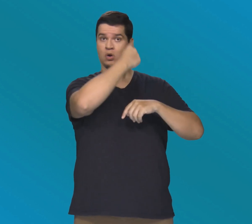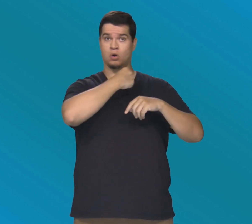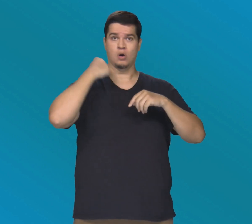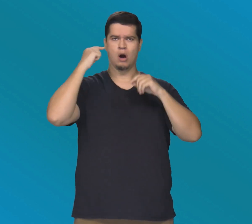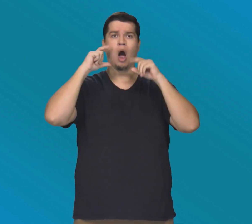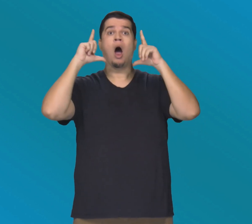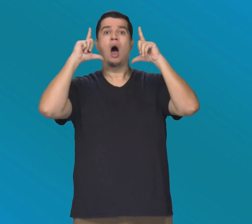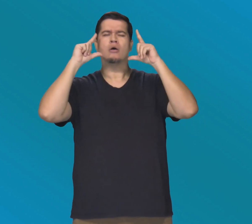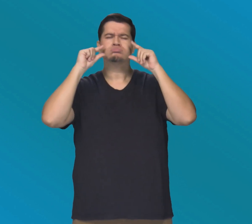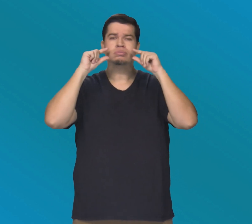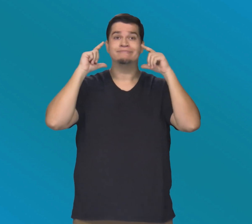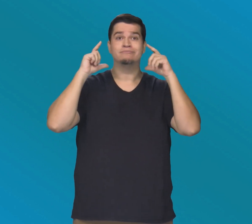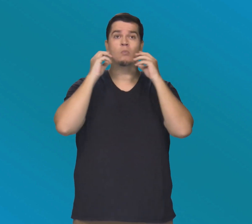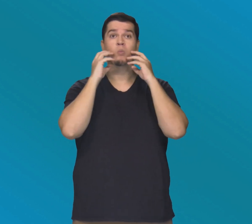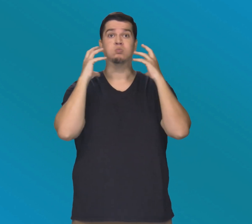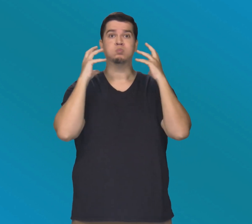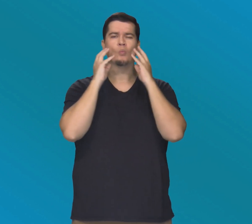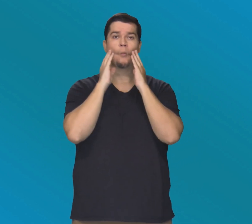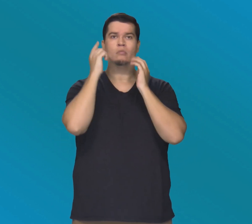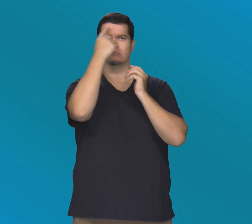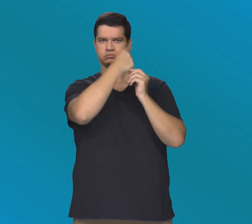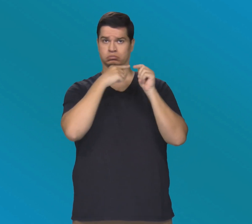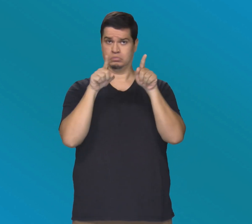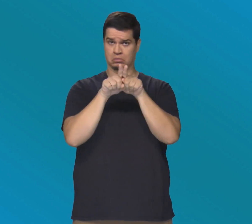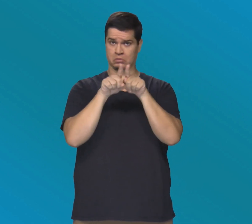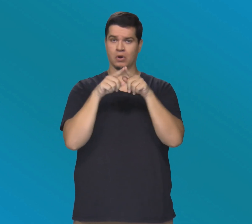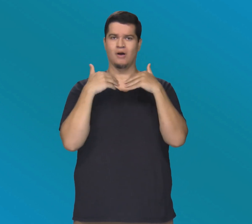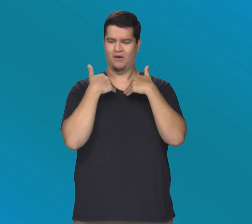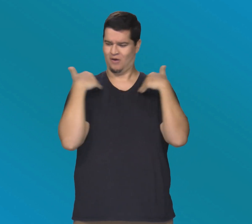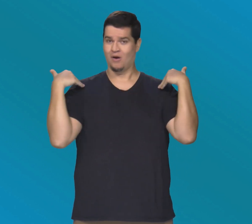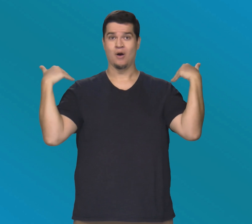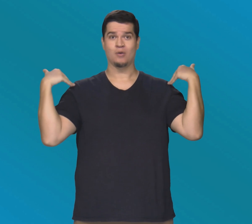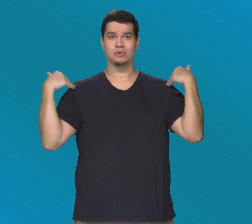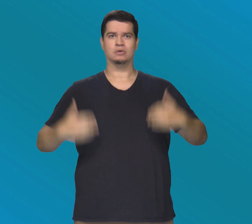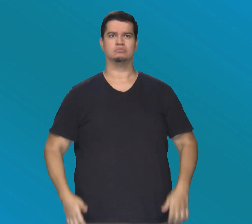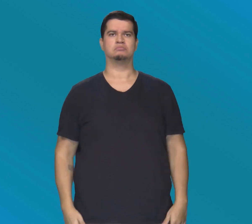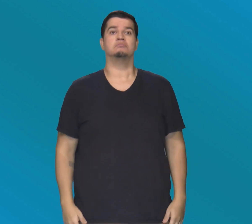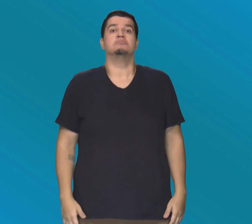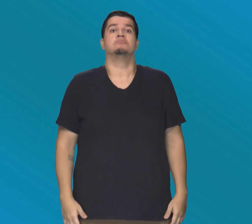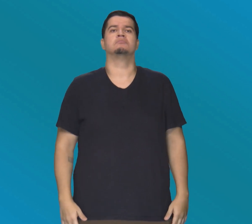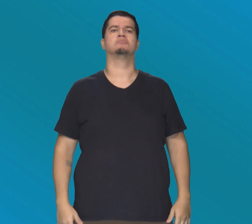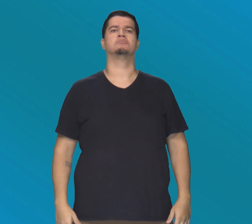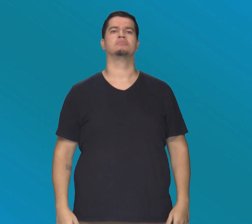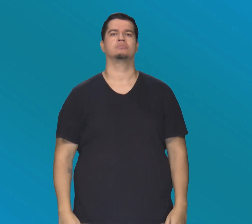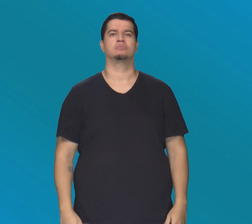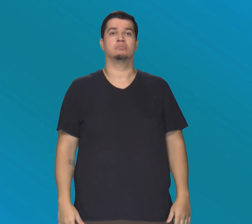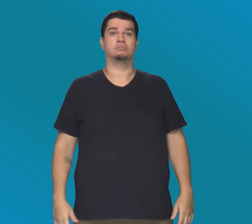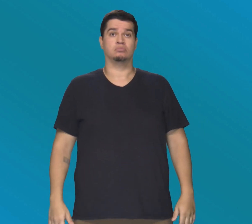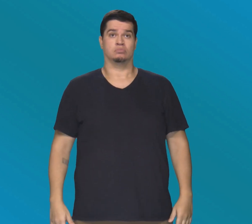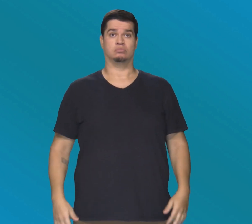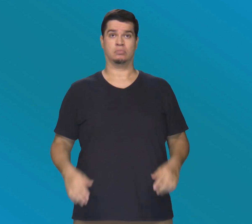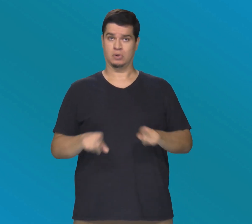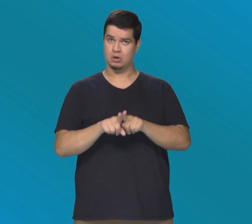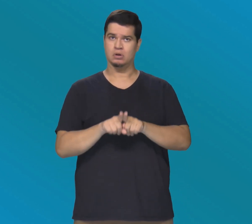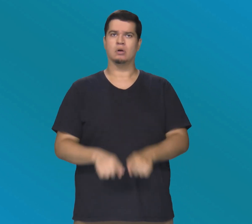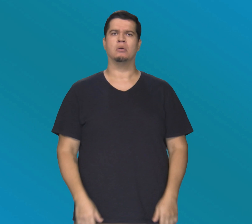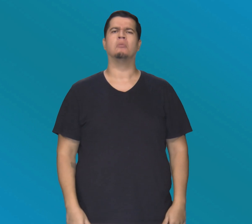é muito importante você olhar para as expressões faciais pois temos diversas expressões é importante a gente olhar paraas sobrancelhas o